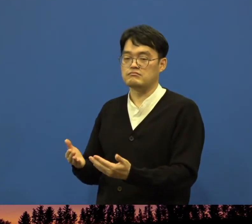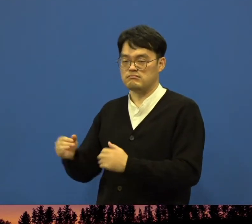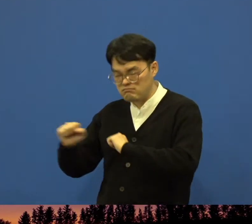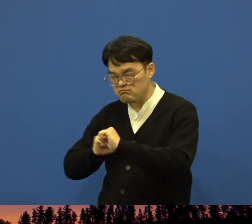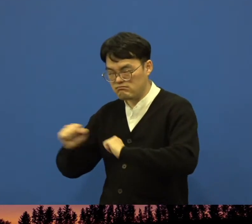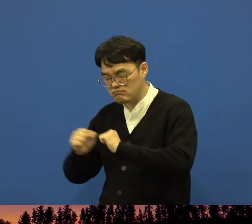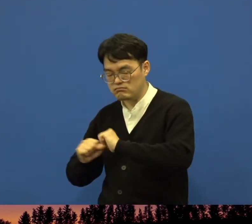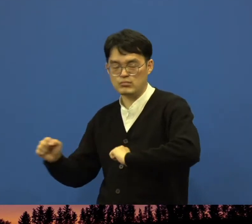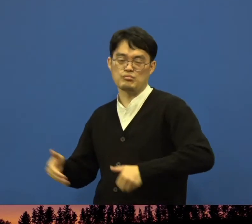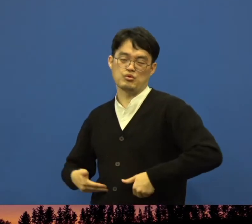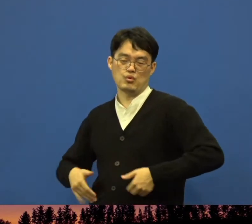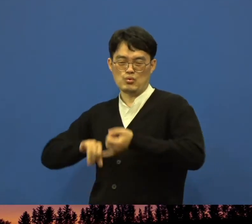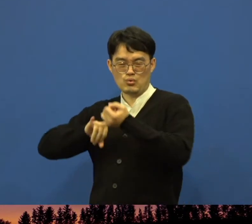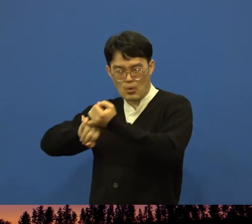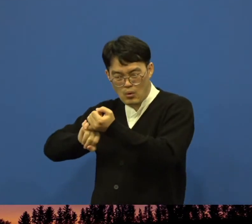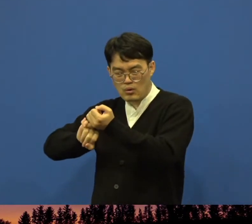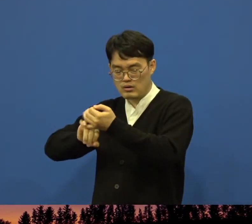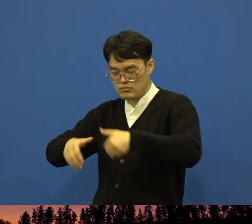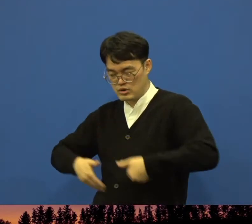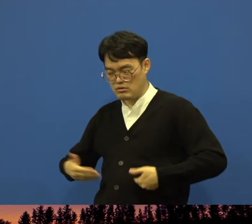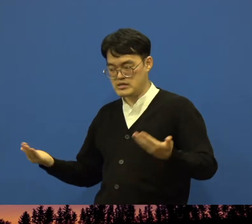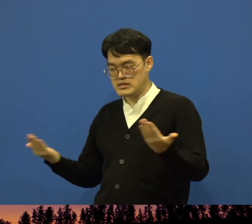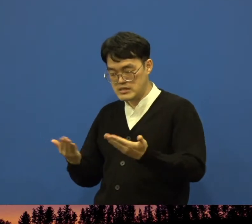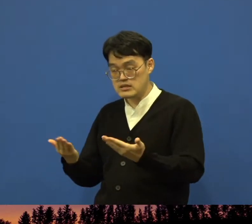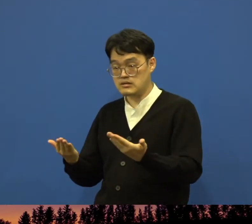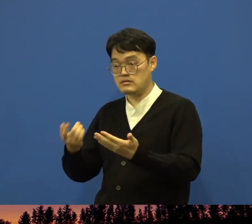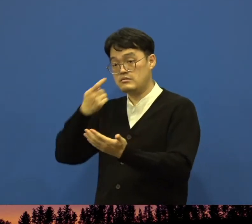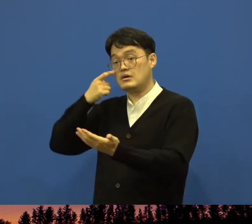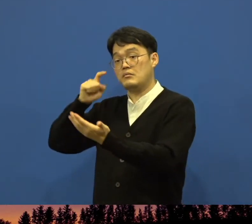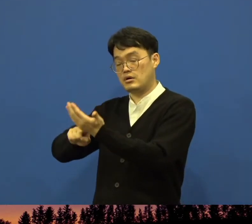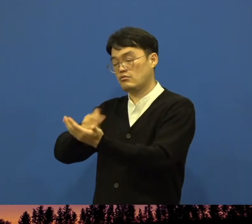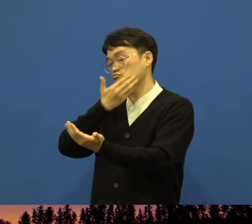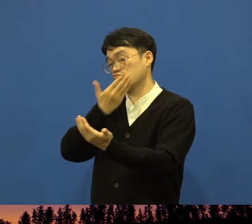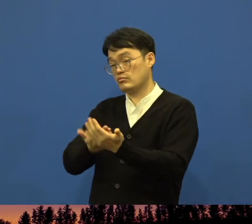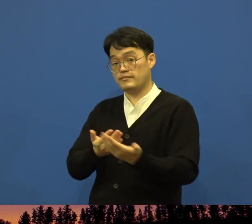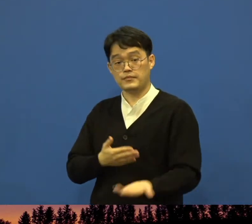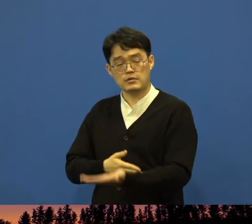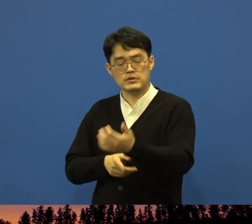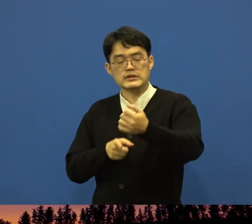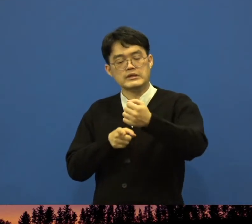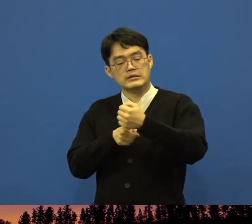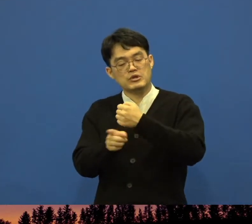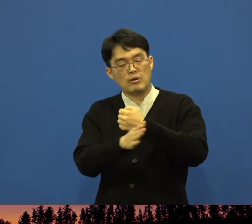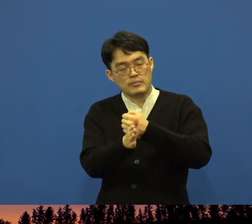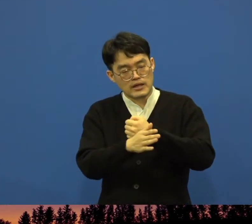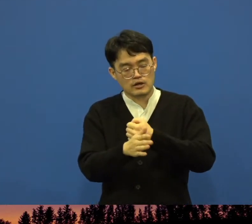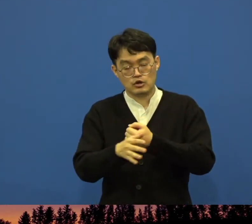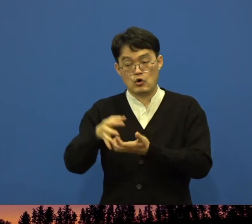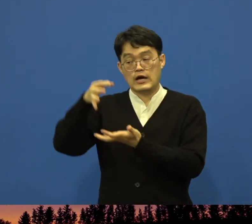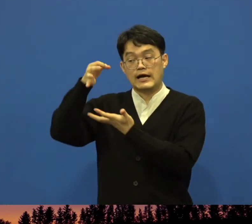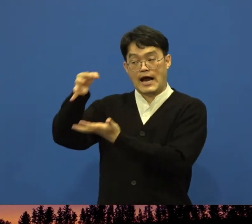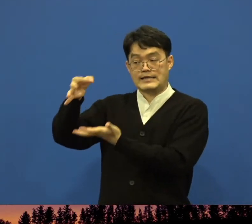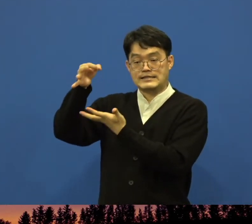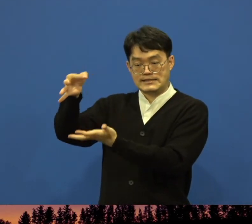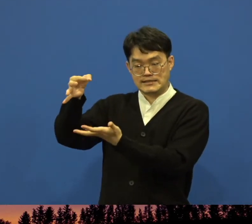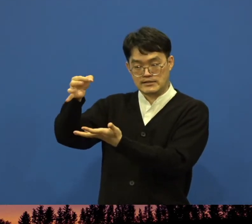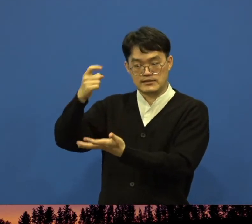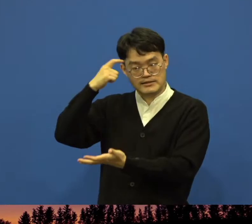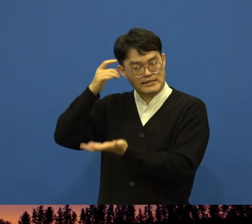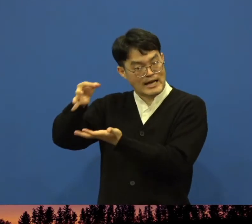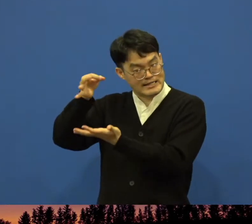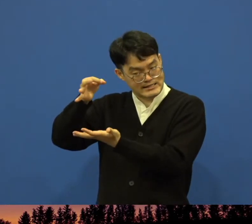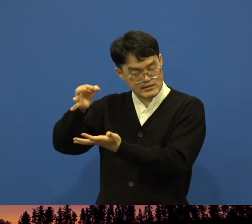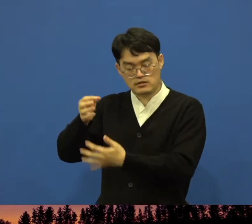해야 될 일이 뭐냐? 여러분, 우리가 의미가 없다, 가치가 없다는 얘기 아니죠. 그래서 가치 있는 일이